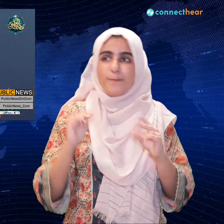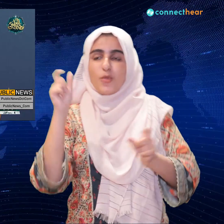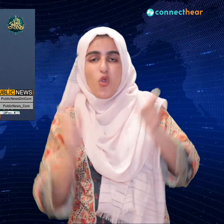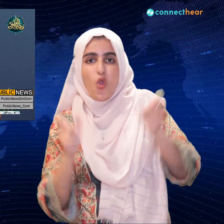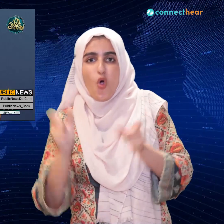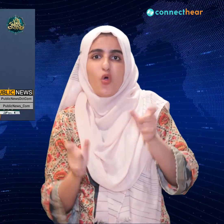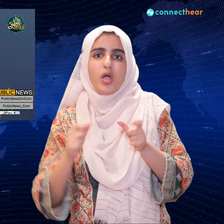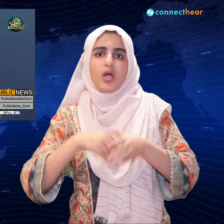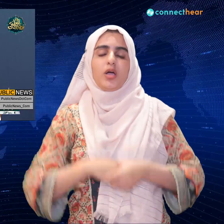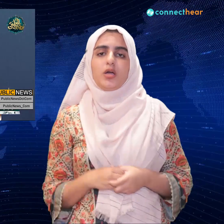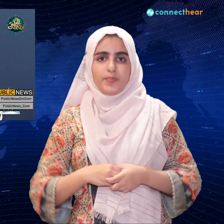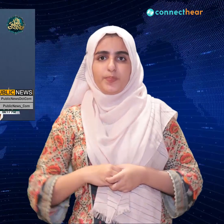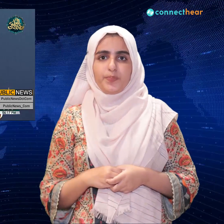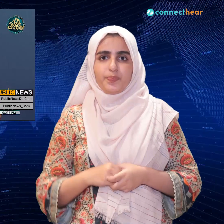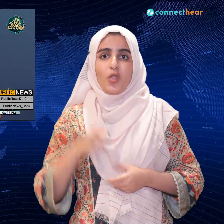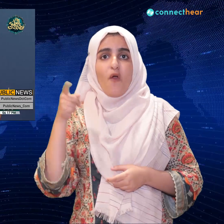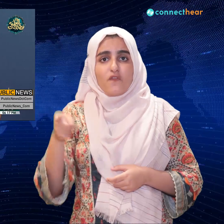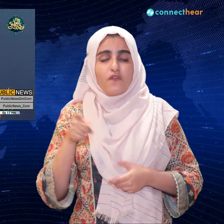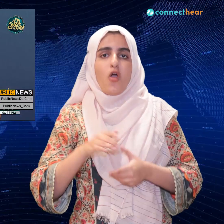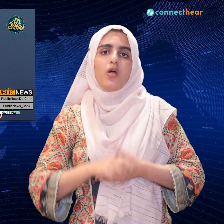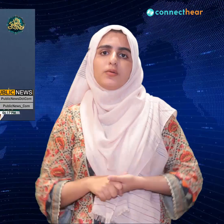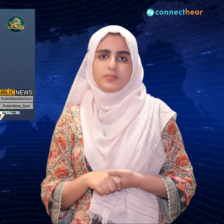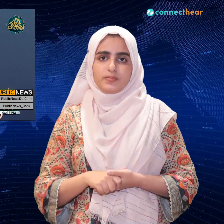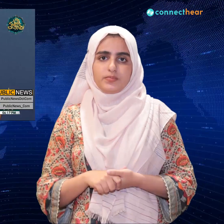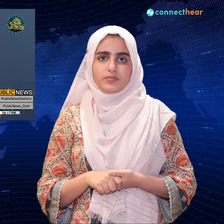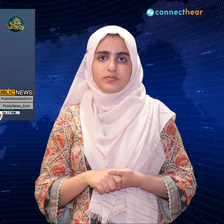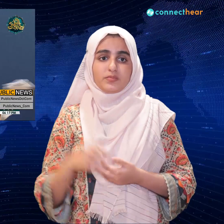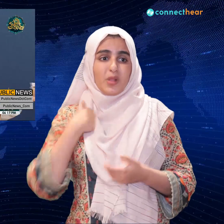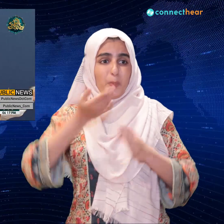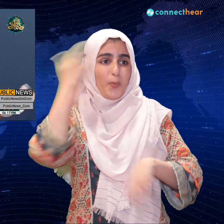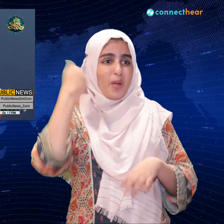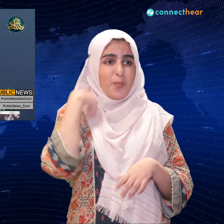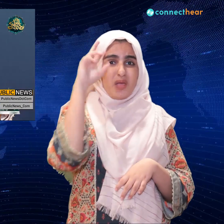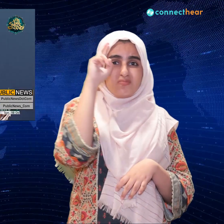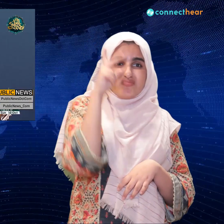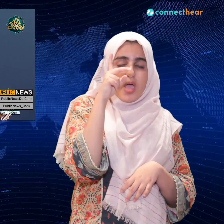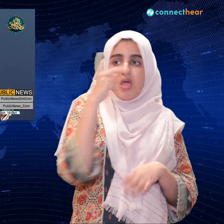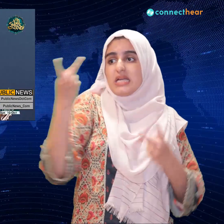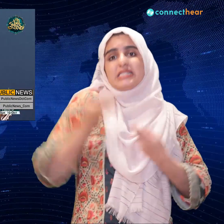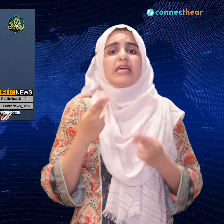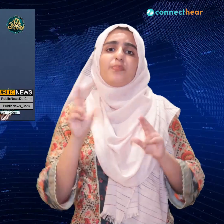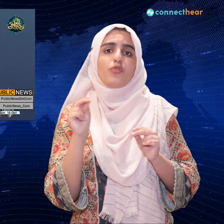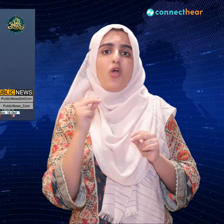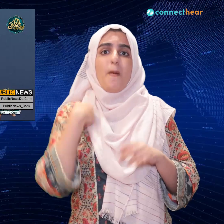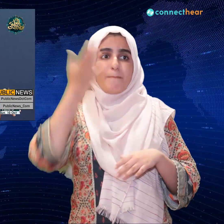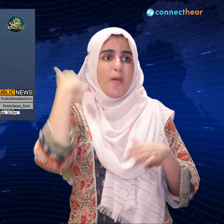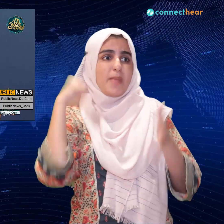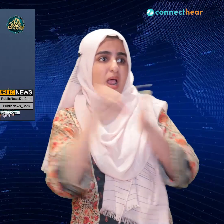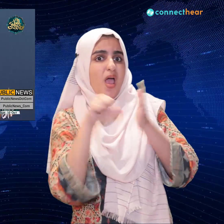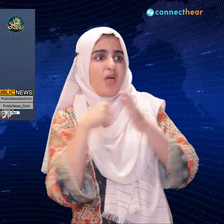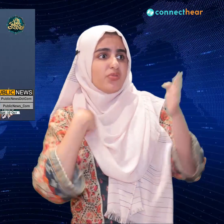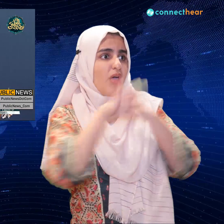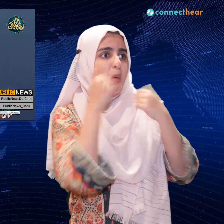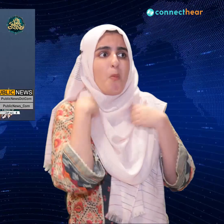کو وہ نہ اسے ہو جو میرے سے ہوئی جب میں پہلی دفعہ برطانیہ گیا. مجھے کوئی